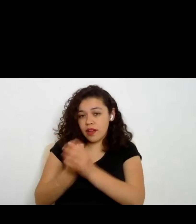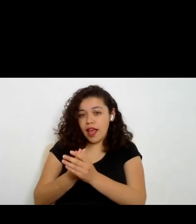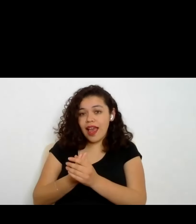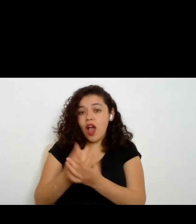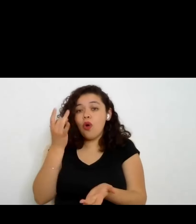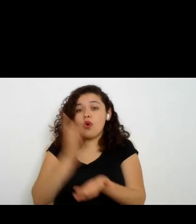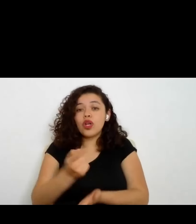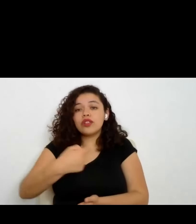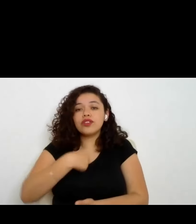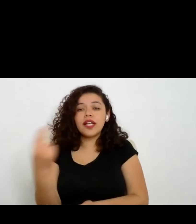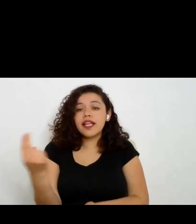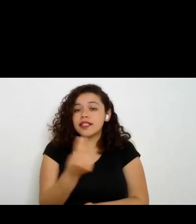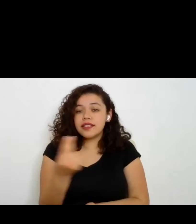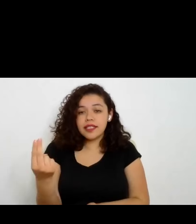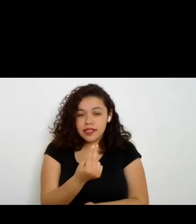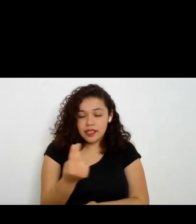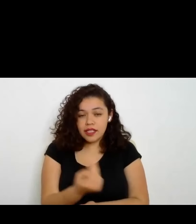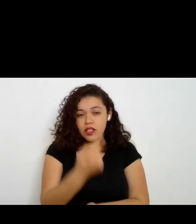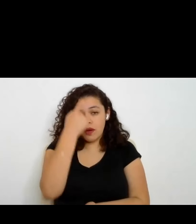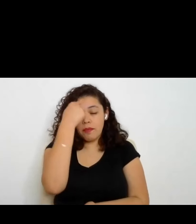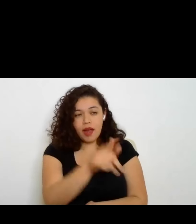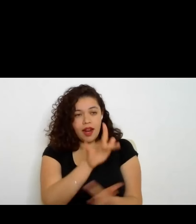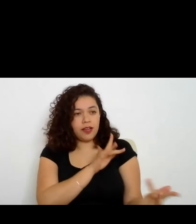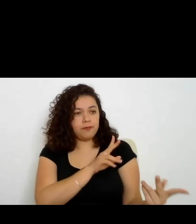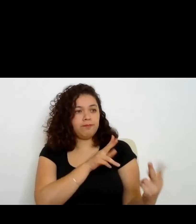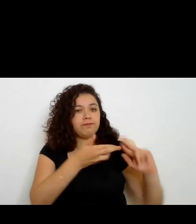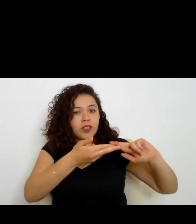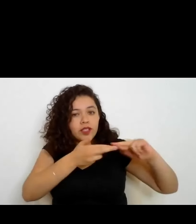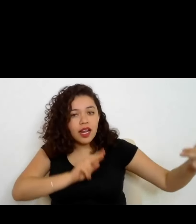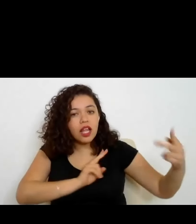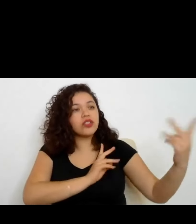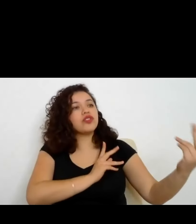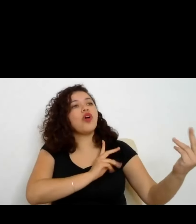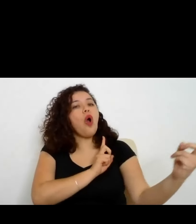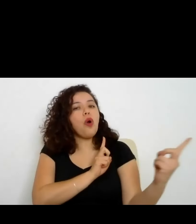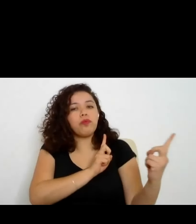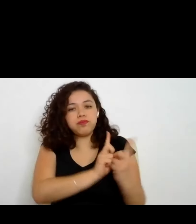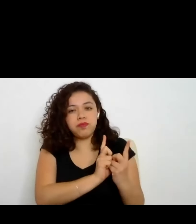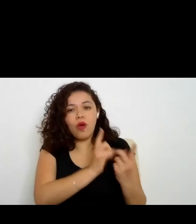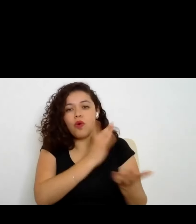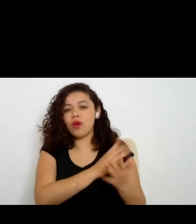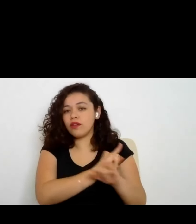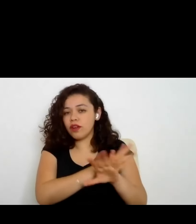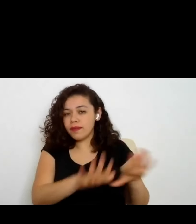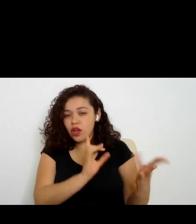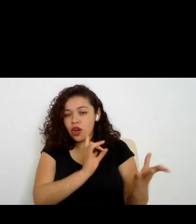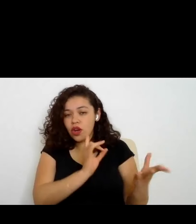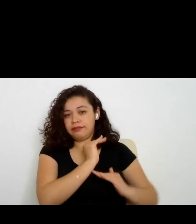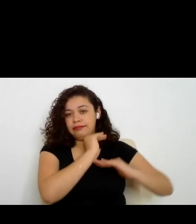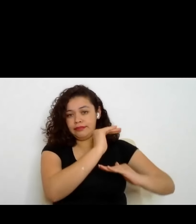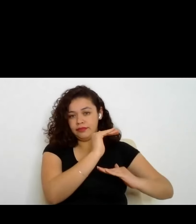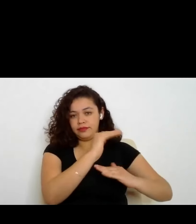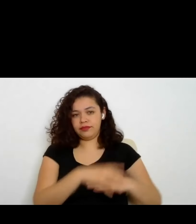estrictamente necesarios para la relación que yo voy a mantener con esa persona. ¿Cuántas veces,